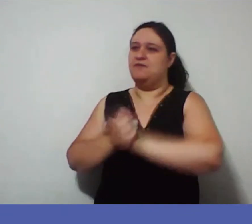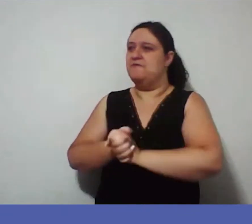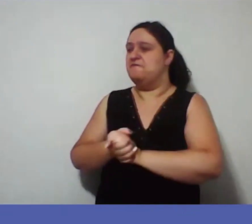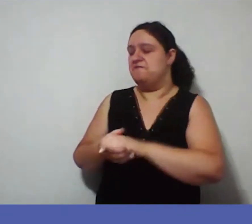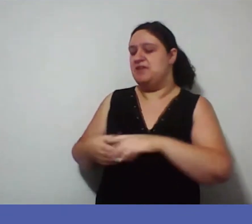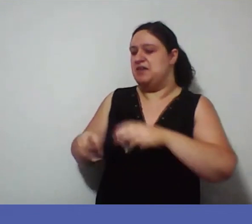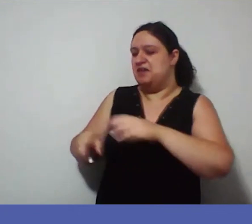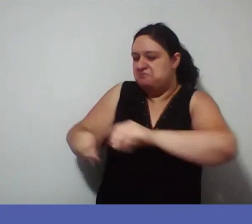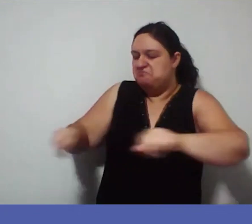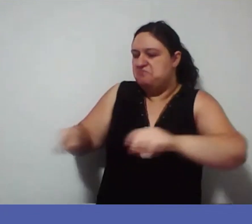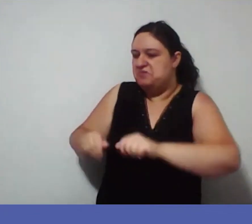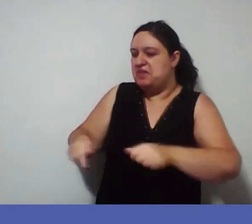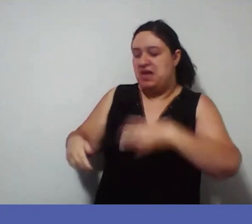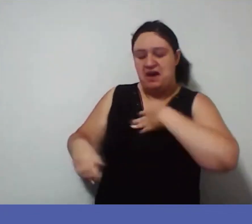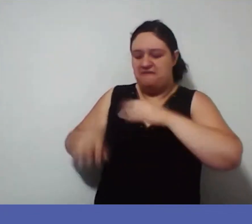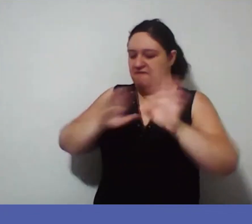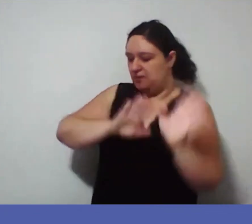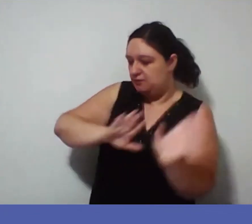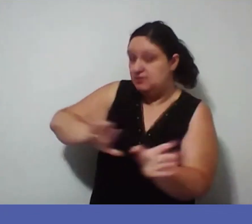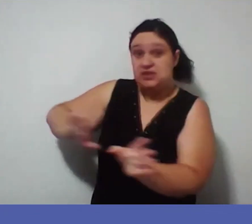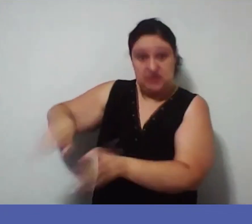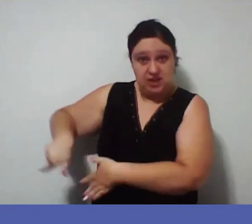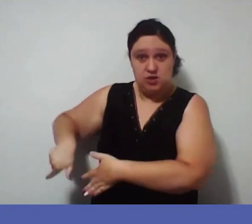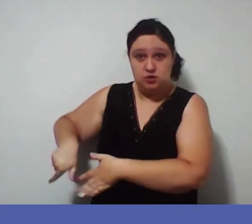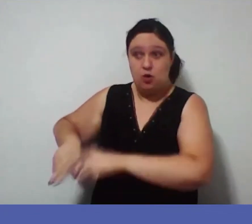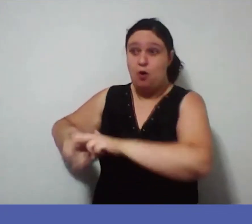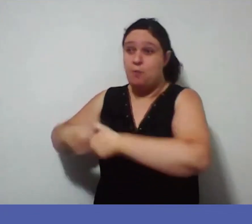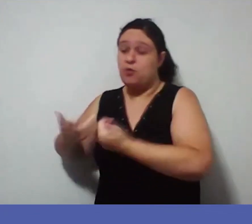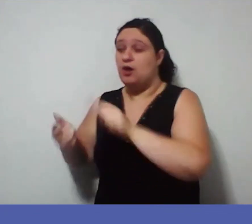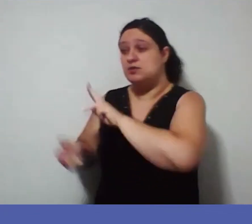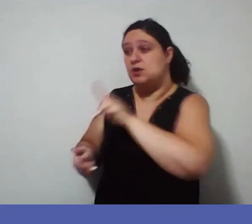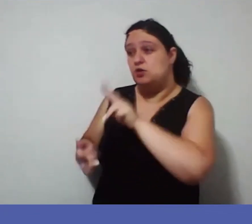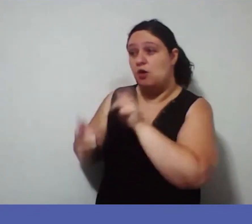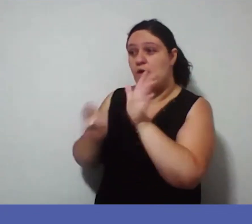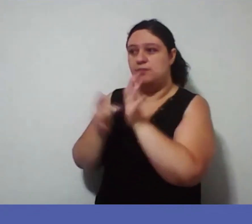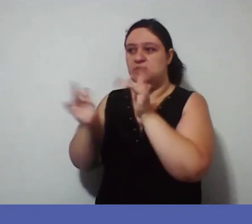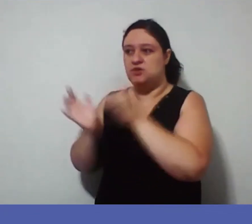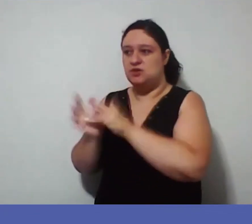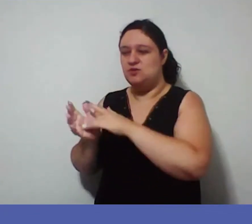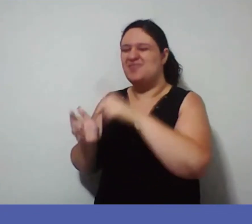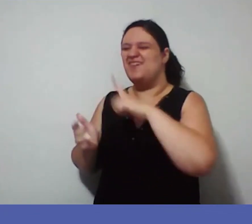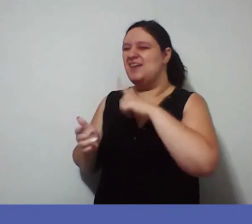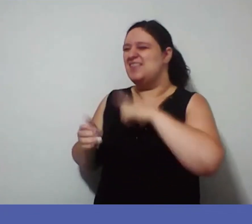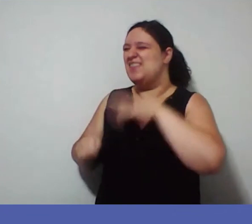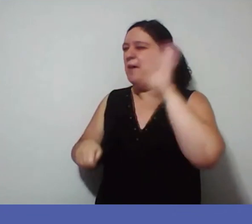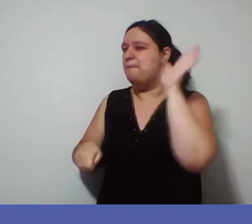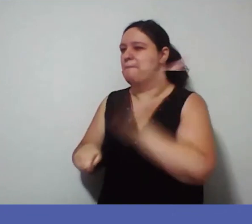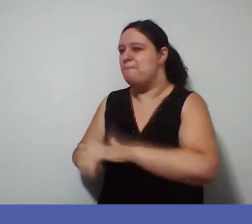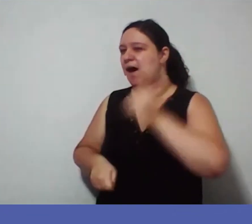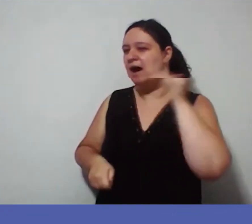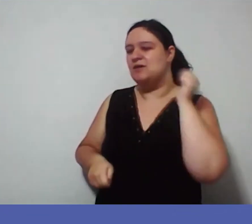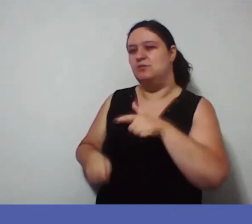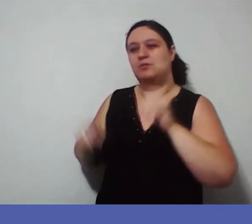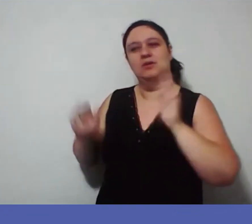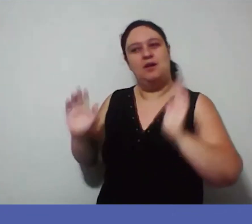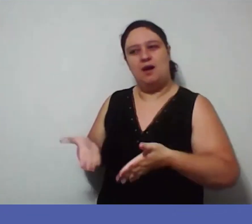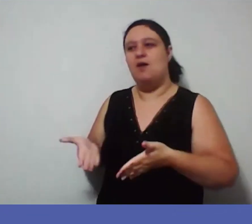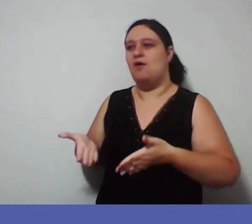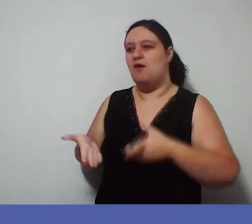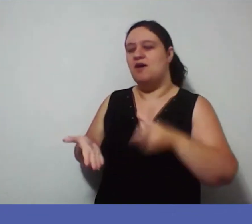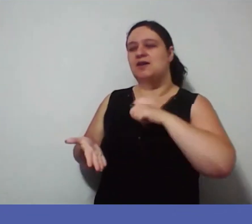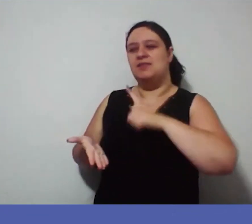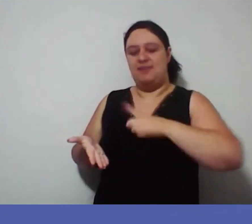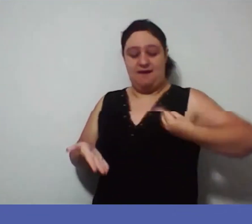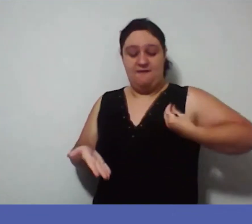do meu nome, receberá muitas vezes mais e herdará a vida